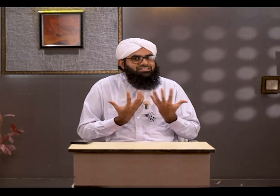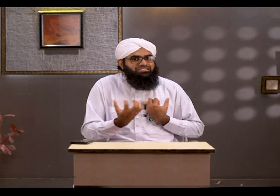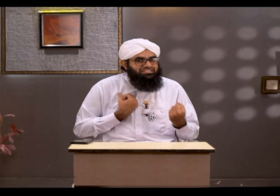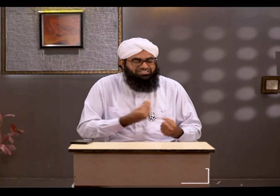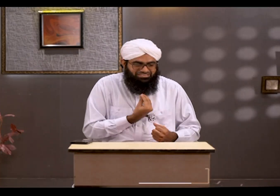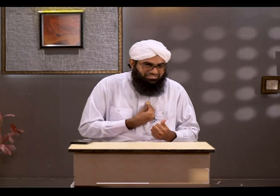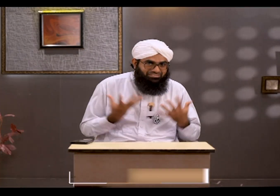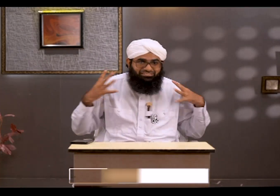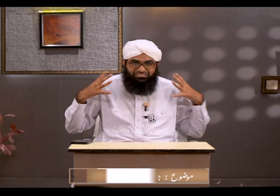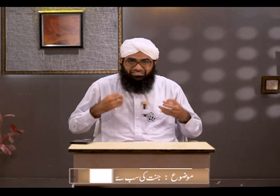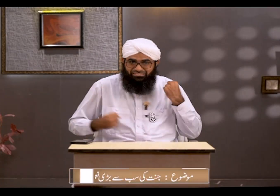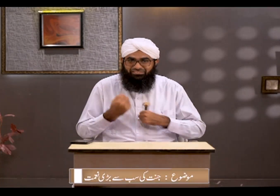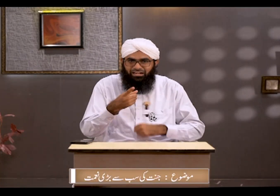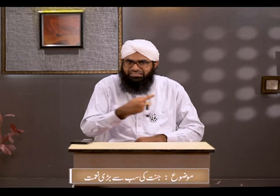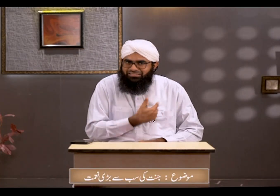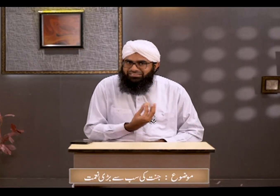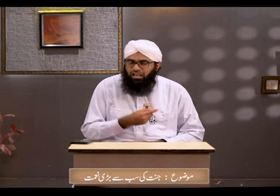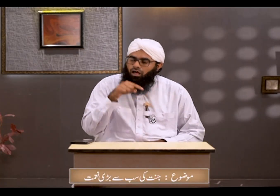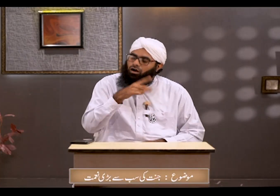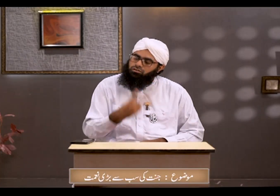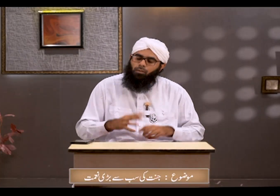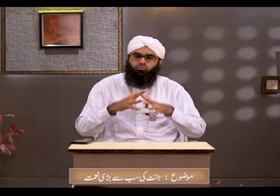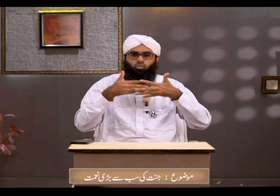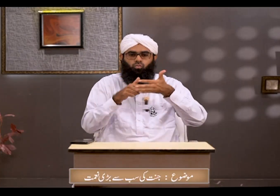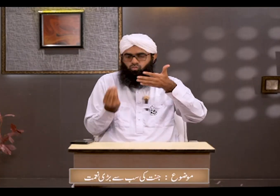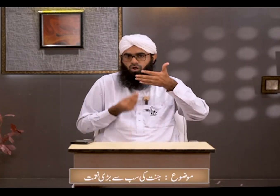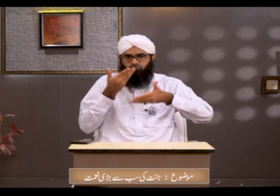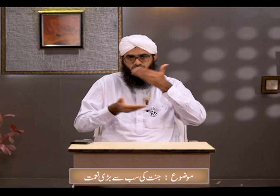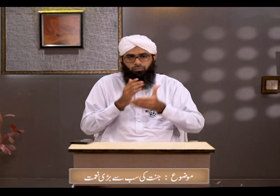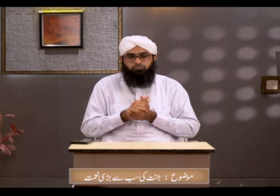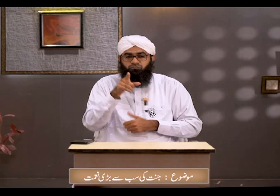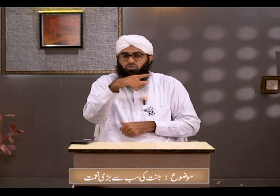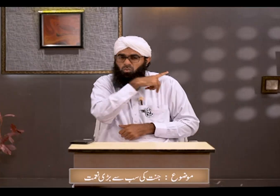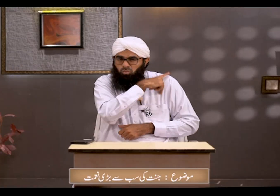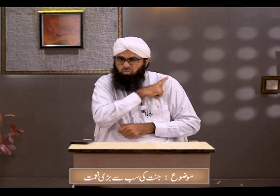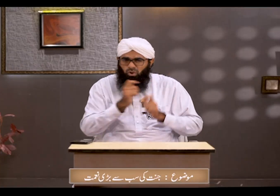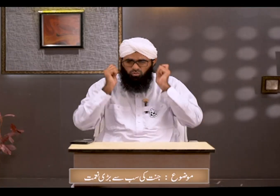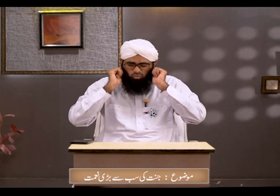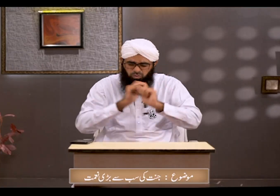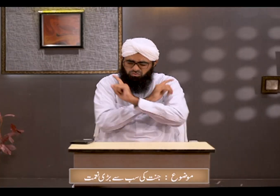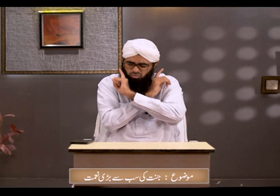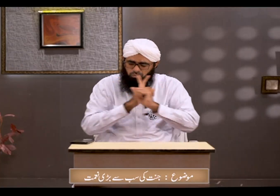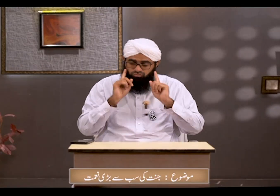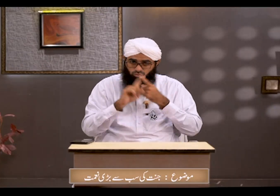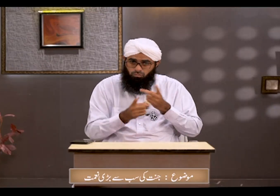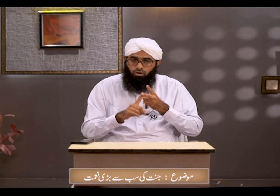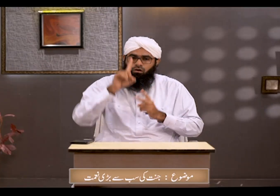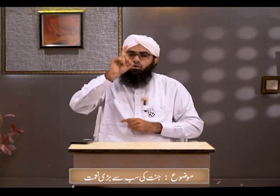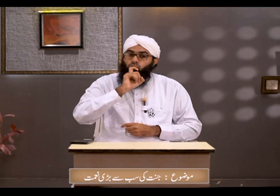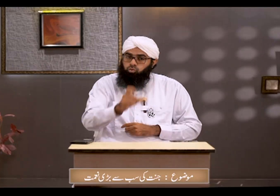کی خواہش کرتا ہے۔ تفسیر صراط الجنان میں ہے کہ گناہوں سے توبہ کر کے، اللہ پاک کے فرائض کو ادا کر کے، نیکیوں پر عمل